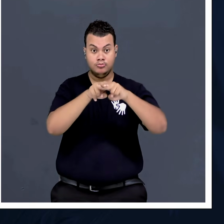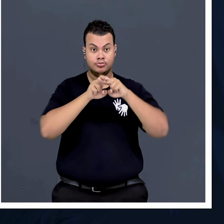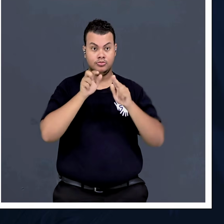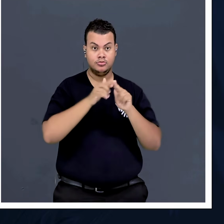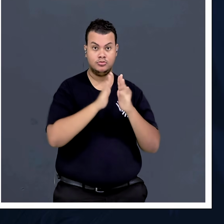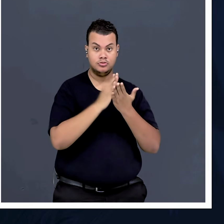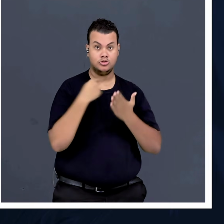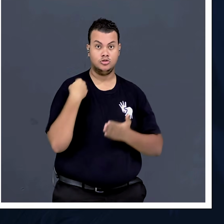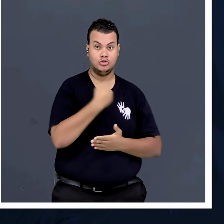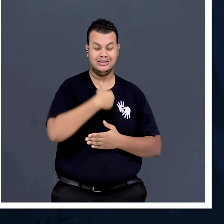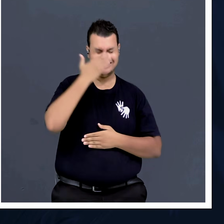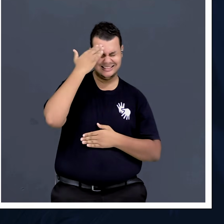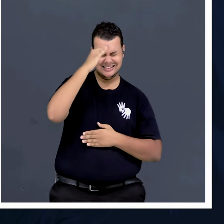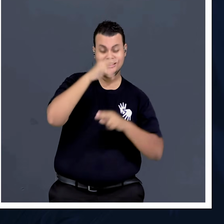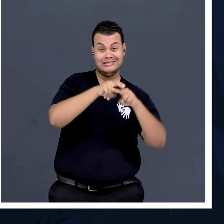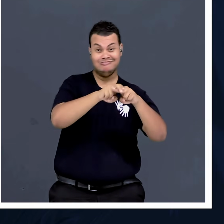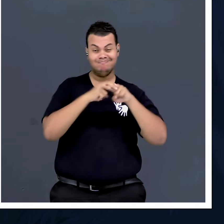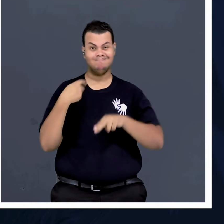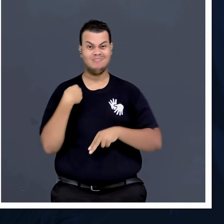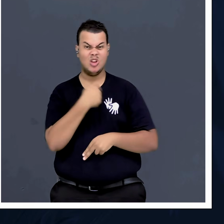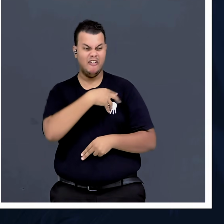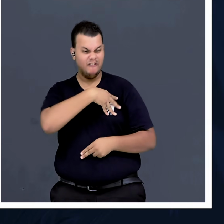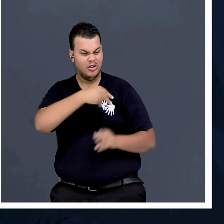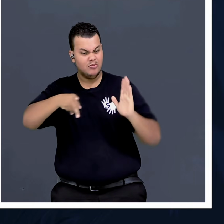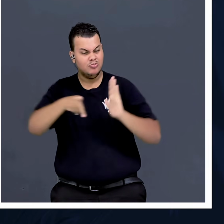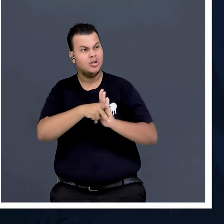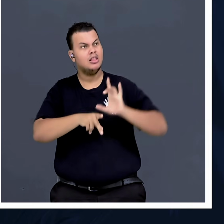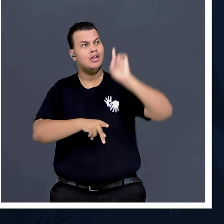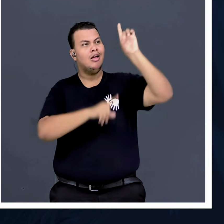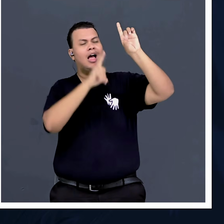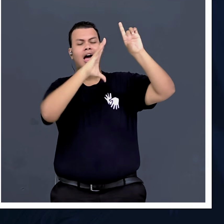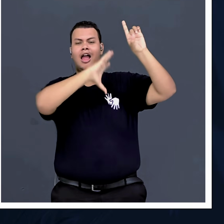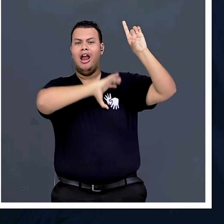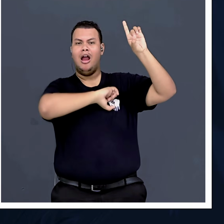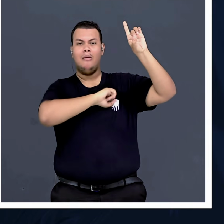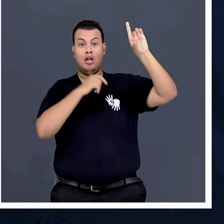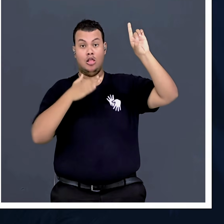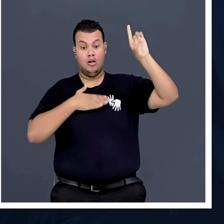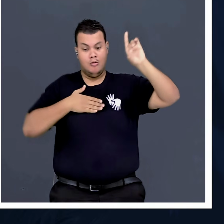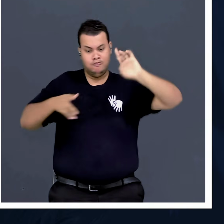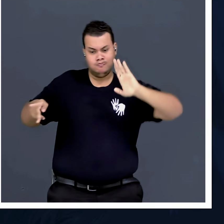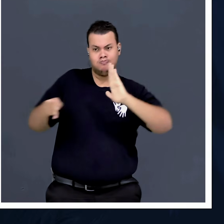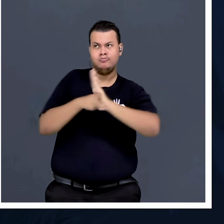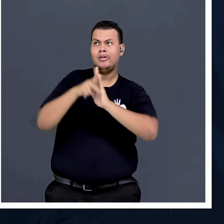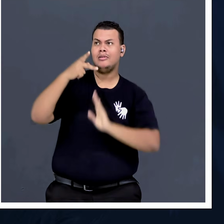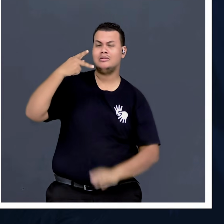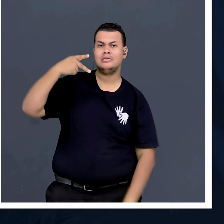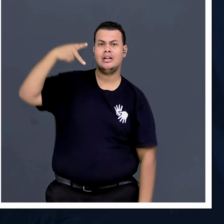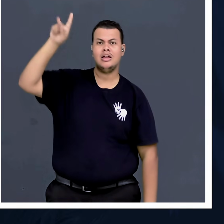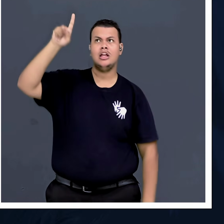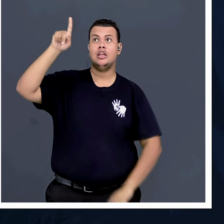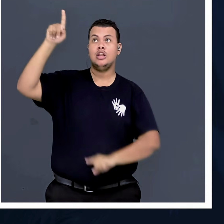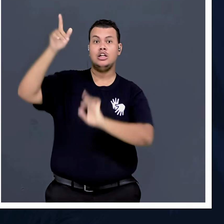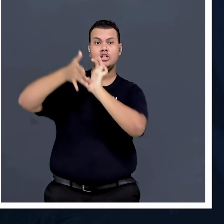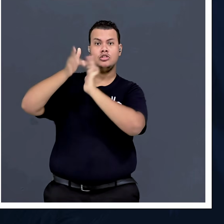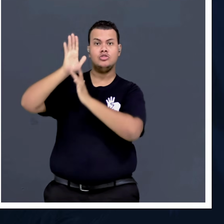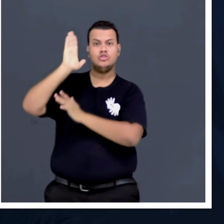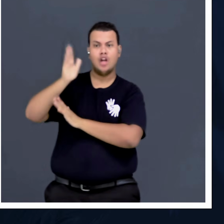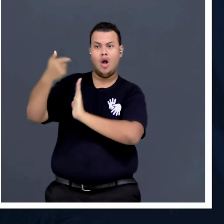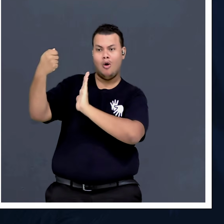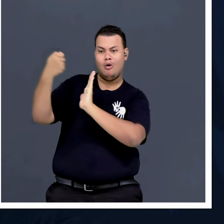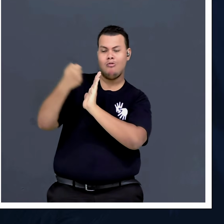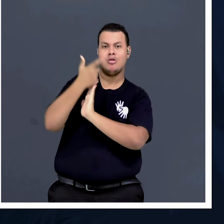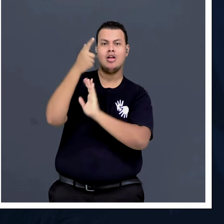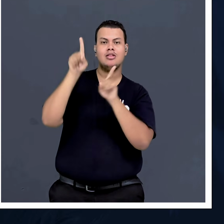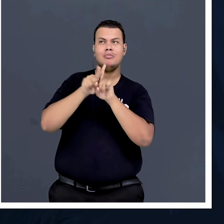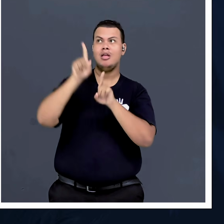vamos entender que nós somos filhos amados, que nós somos propriedades do Senhor, comprados e